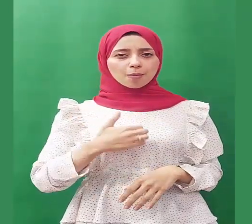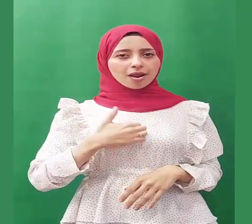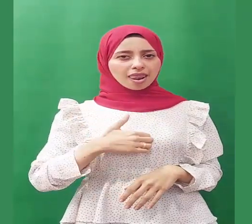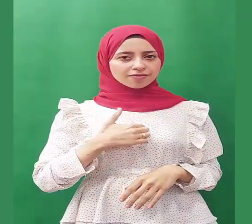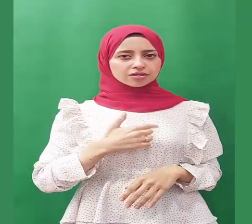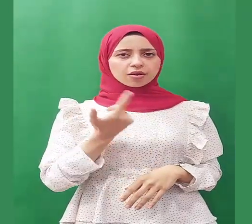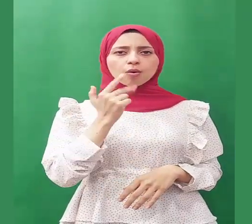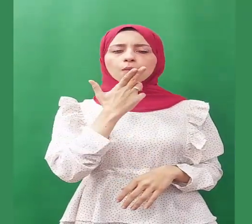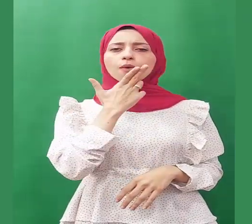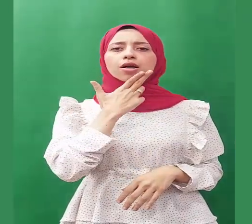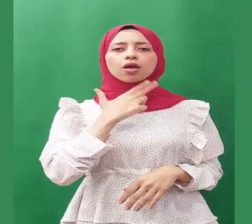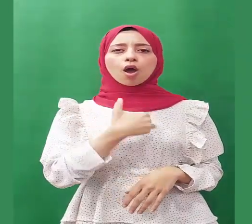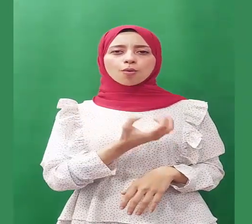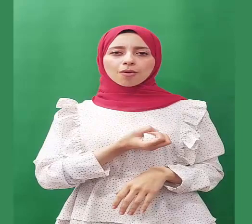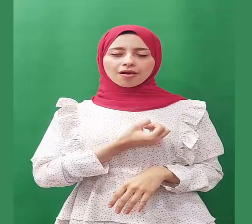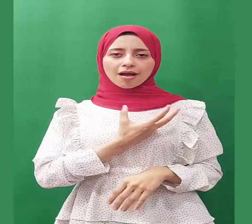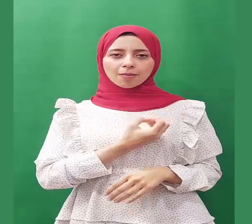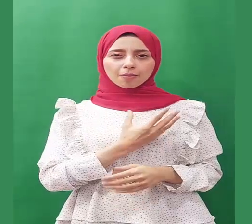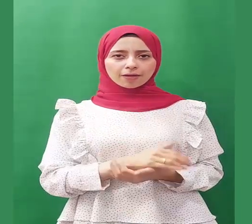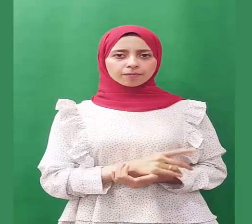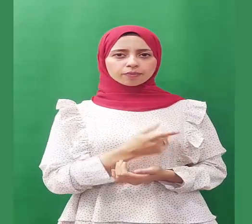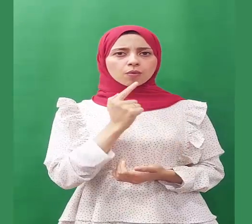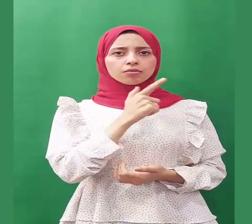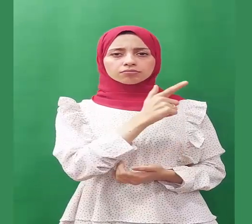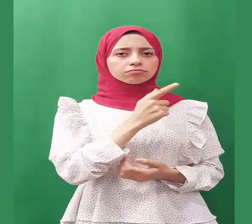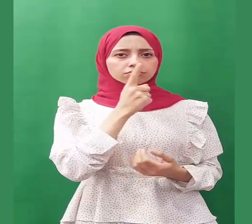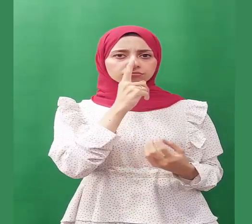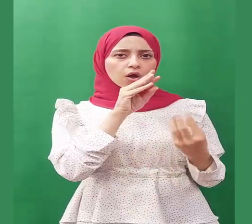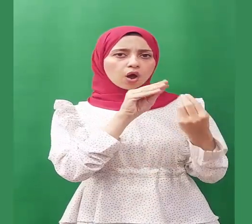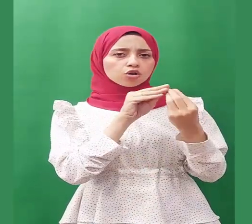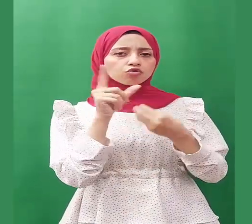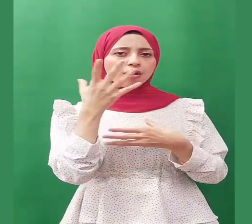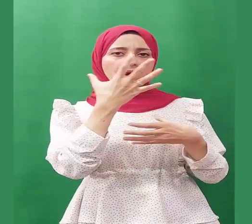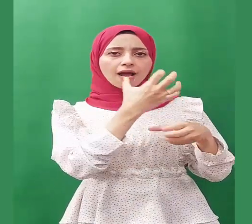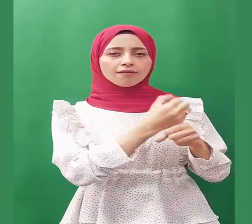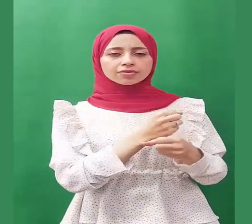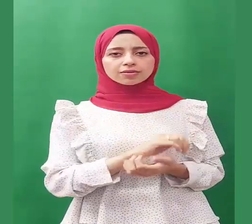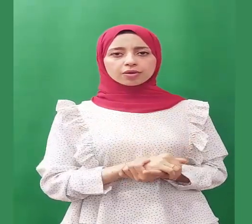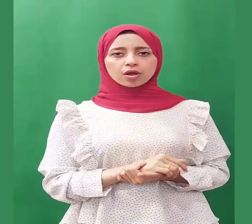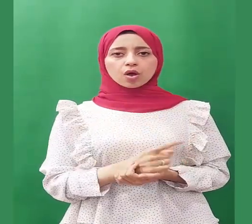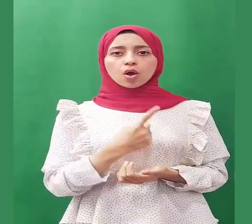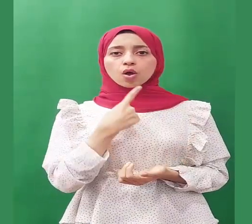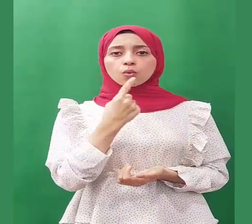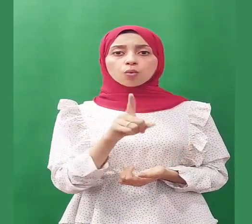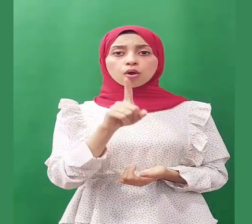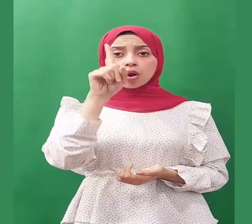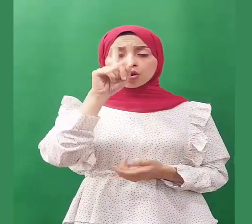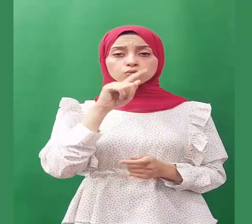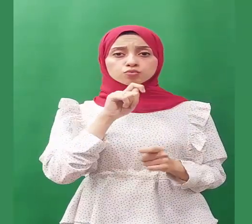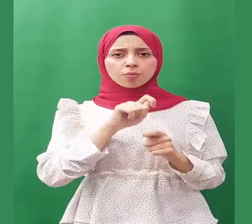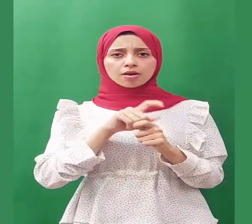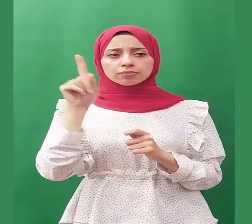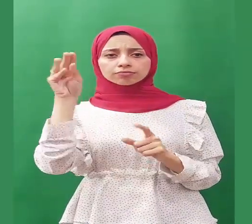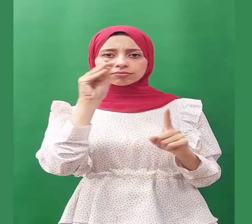واطهرهم قلبا واكرمهم عشره حيث يقول الحق سبحانه لنبيه الكريم